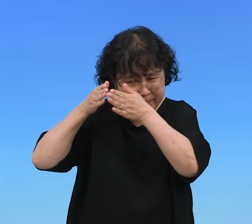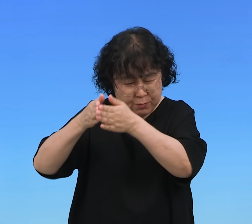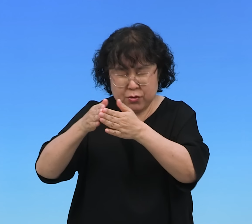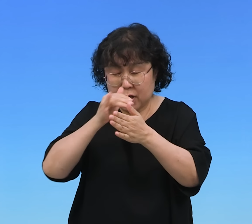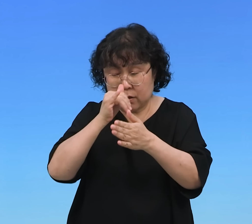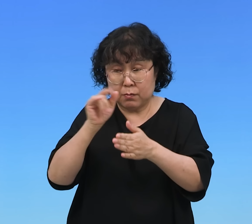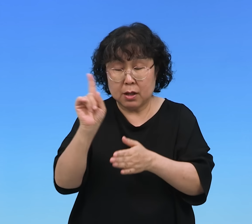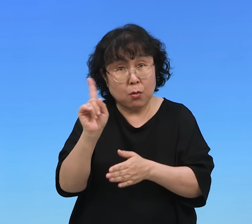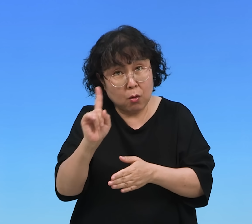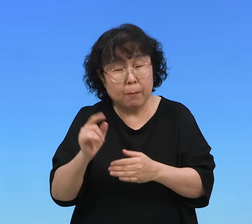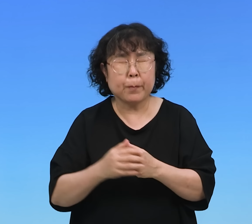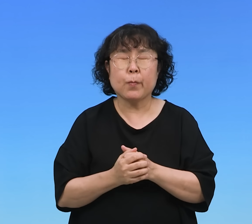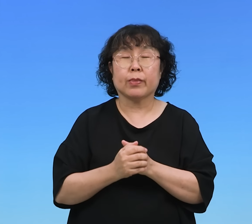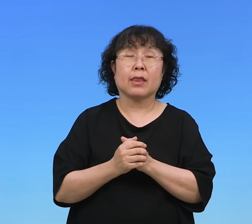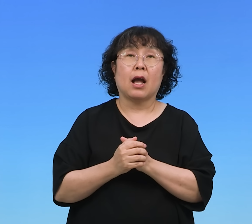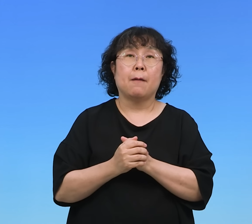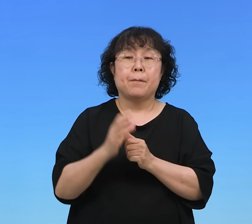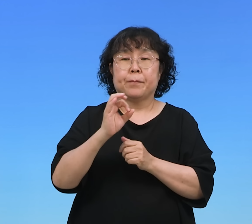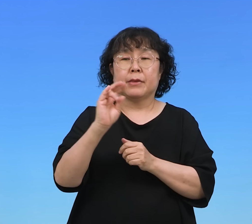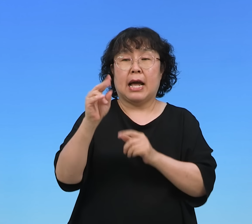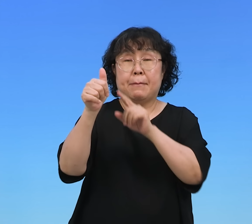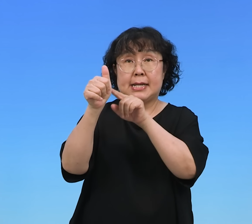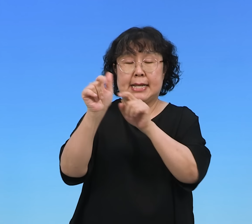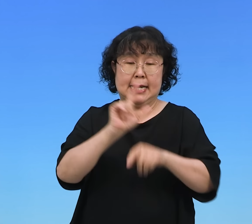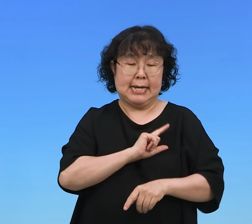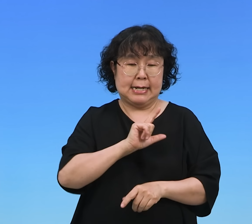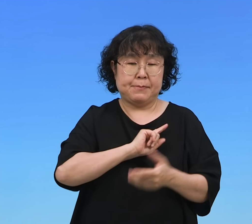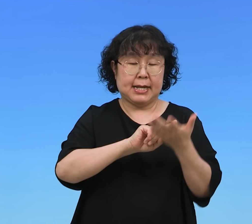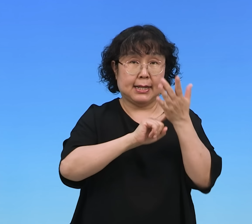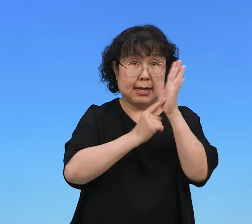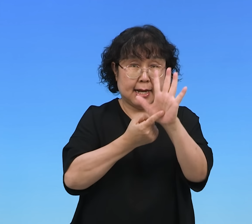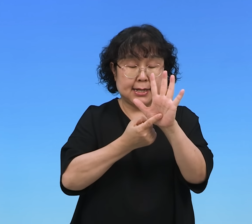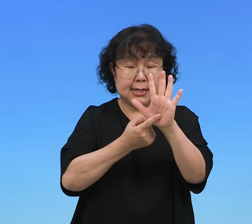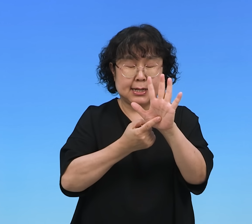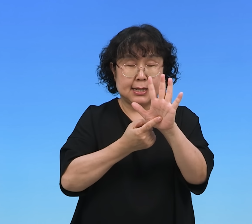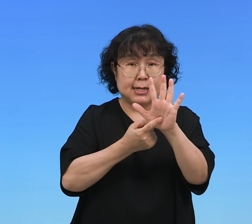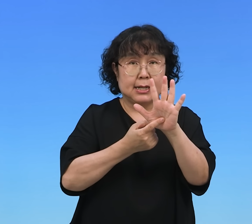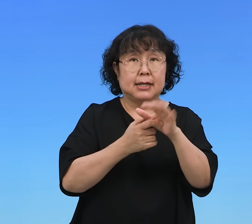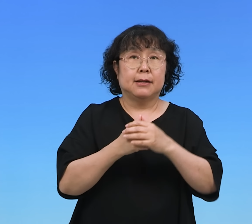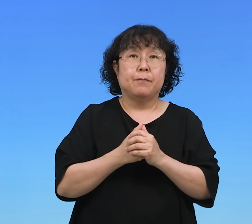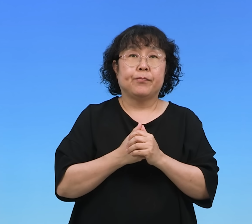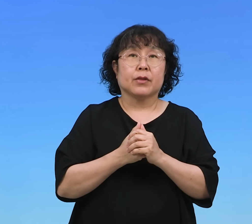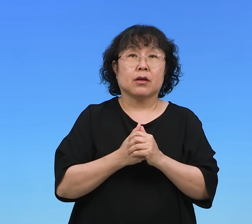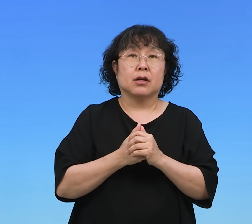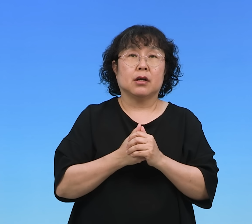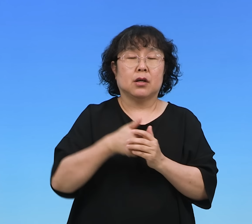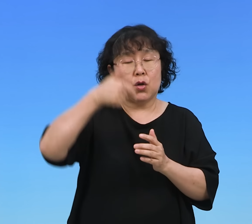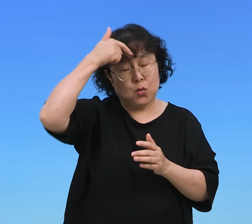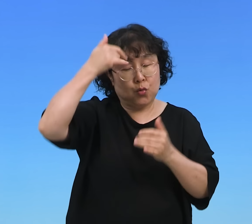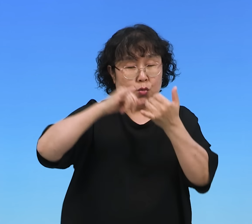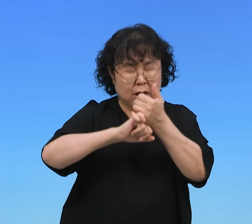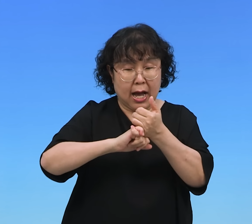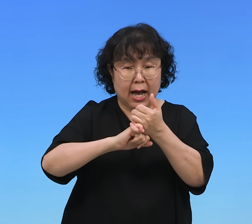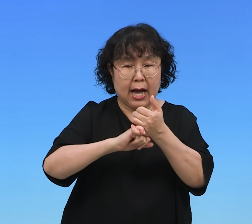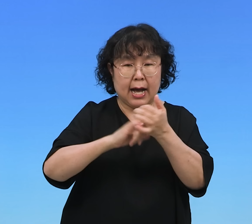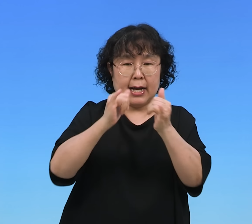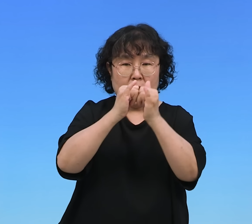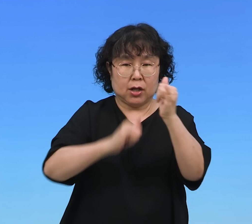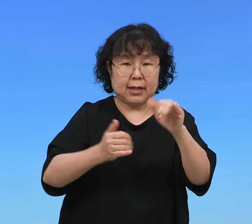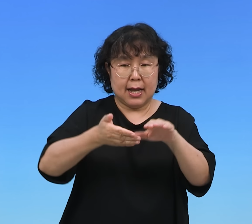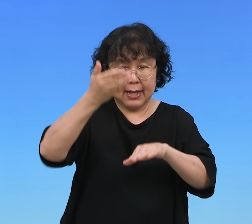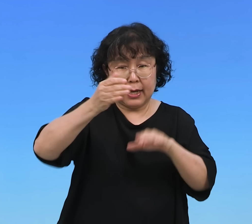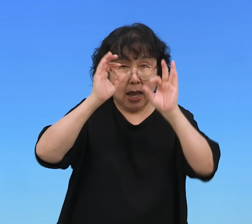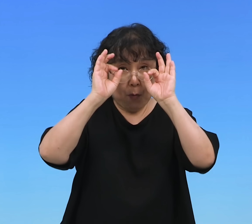너무나 특이해요. 이 야벳의 이름이 등장하는 오늘 우리가 살펴보고 있는 구약 역대상에